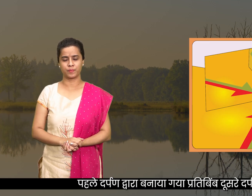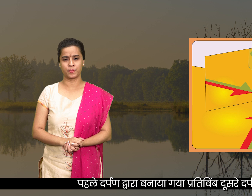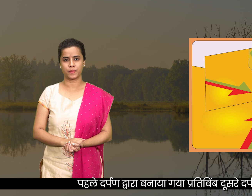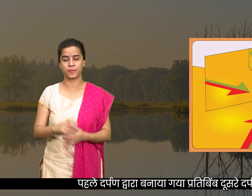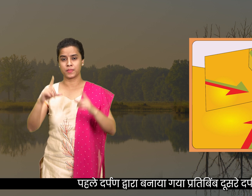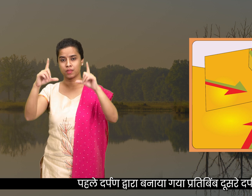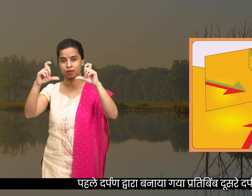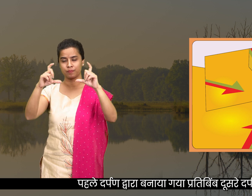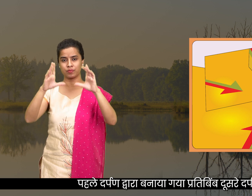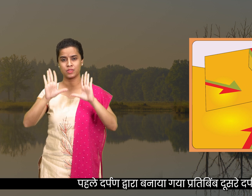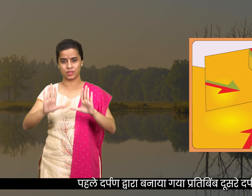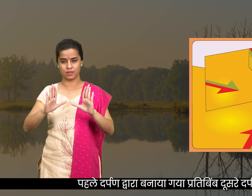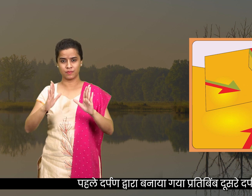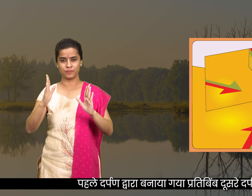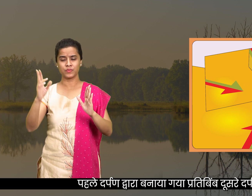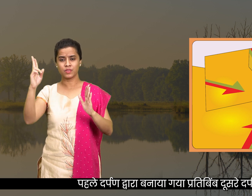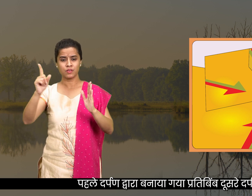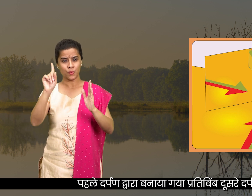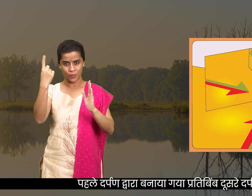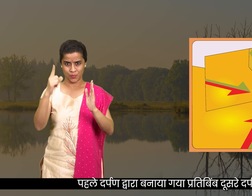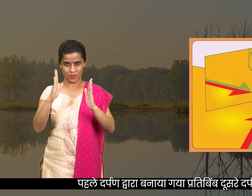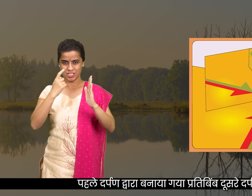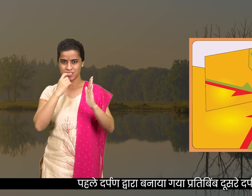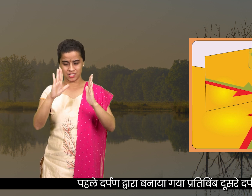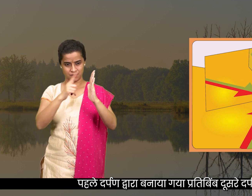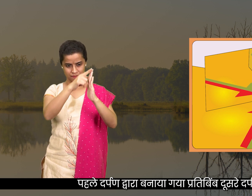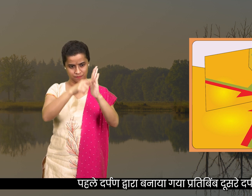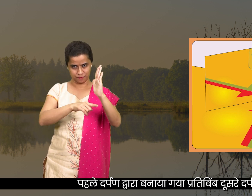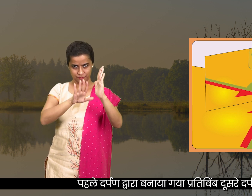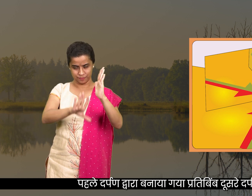पहले दर्पण द्वारा बनाया गया प्रतिबिंब दूसरे दर्पण के लिए